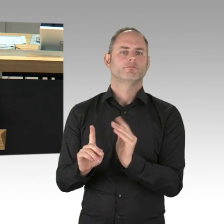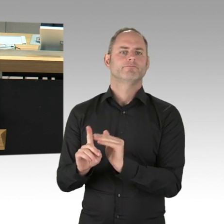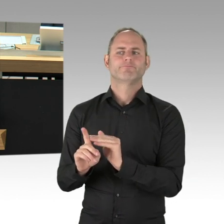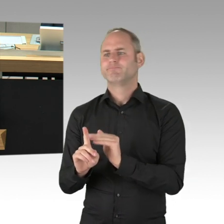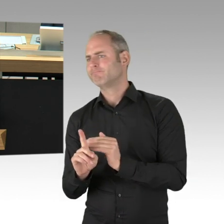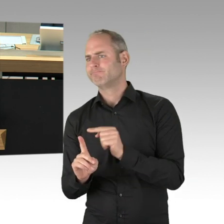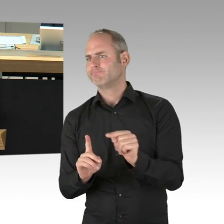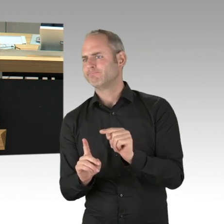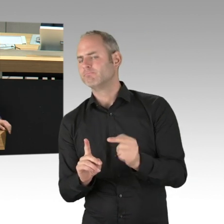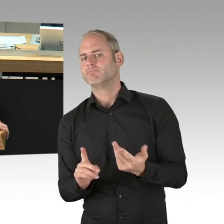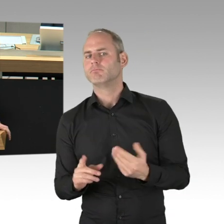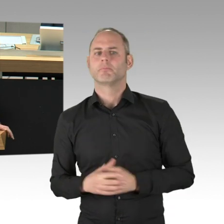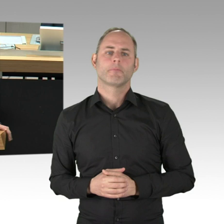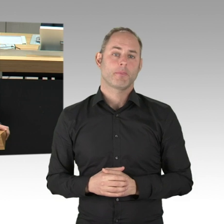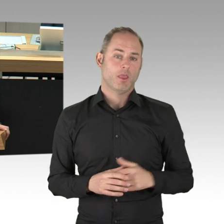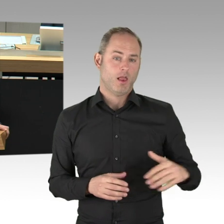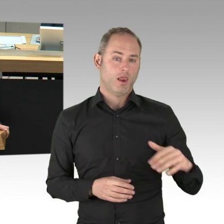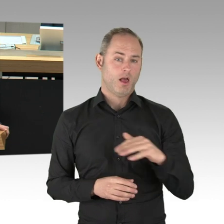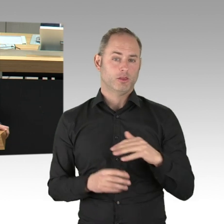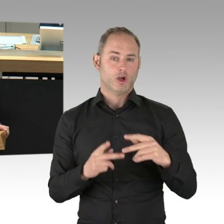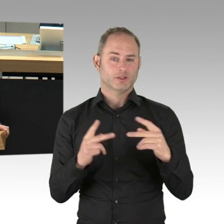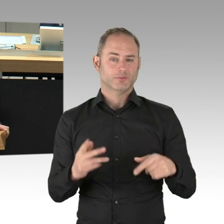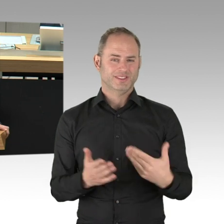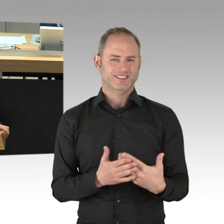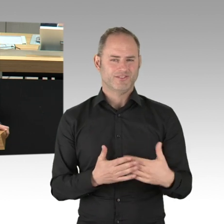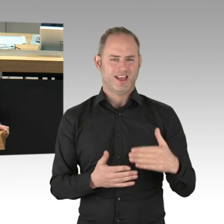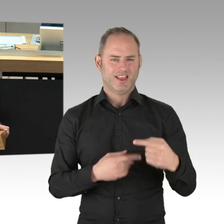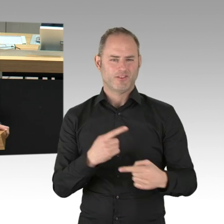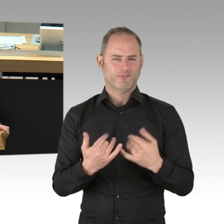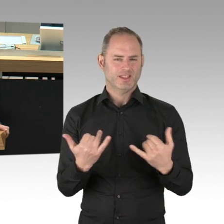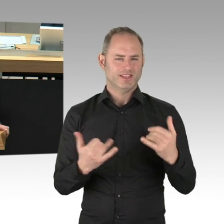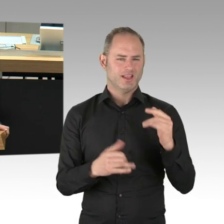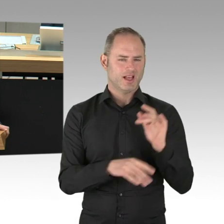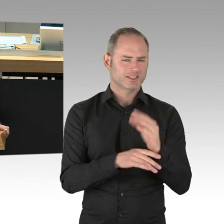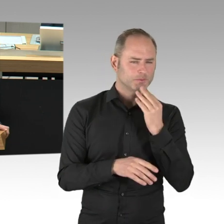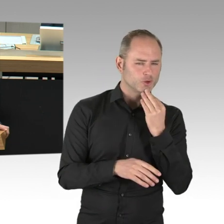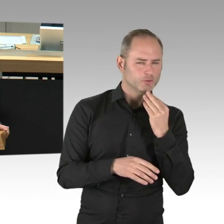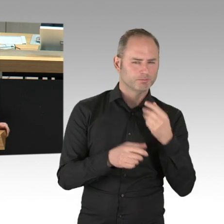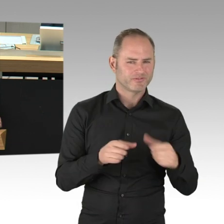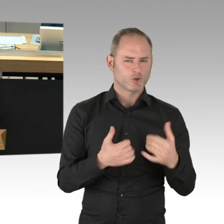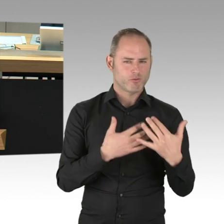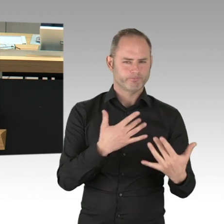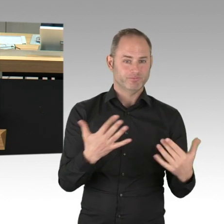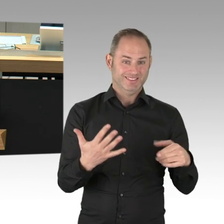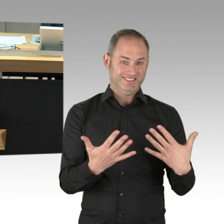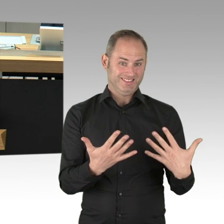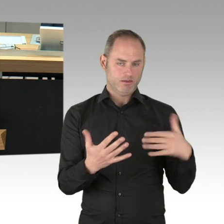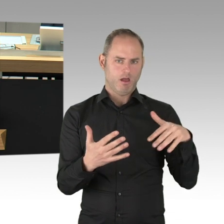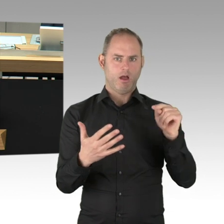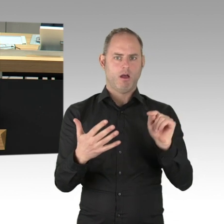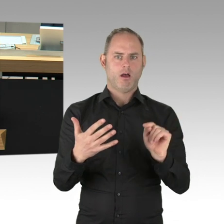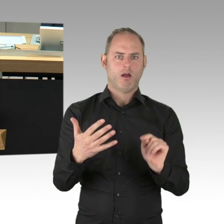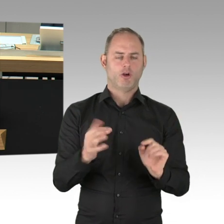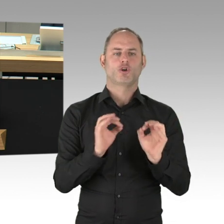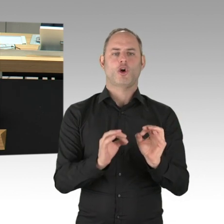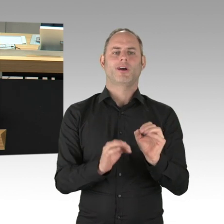das ganze Land Berlin. Und ich freue mich, dass diese Person, Kollegin Kitschun hatte sich das ja gewünscht, bei der Senatsverwaltung für